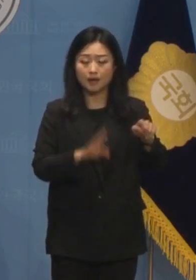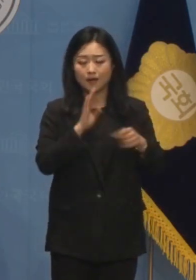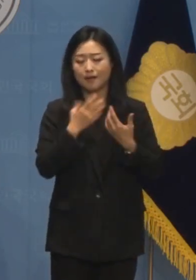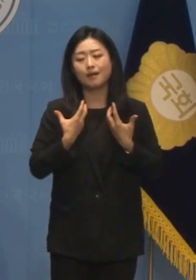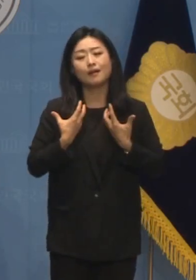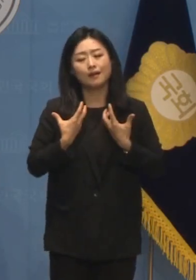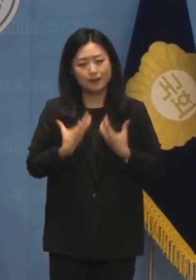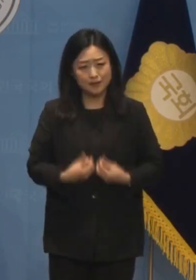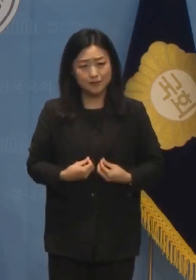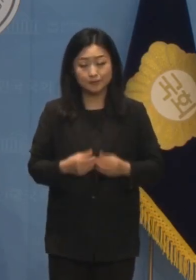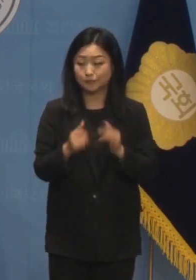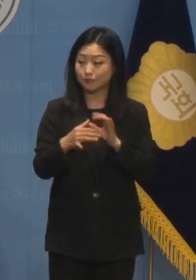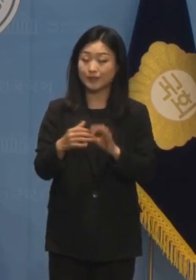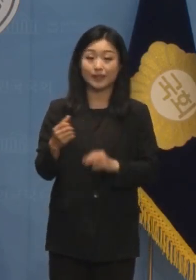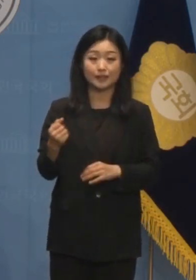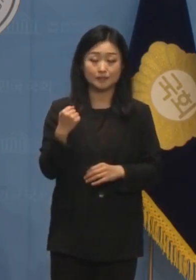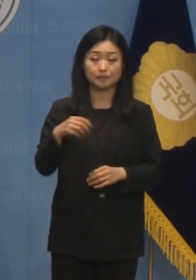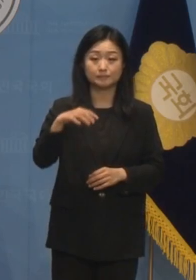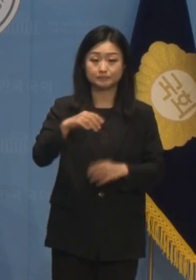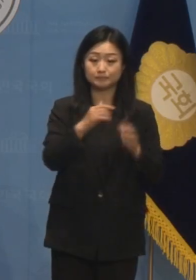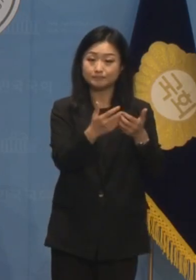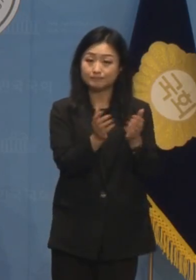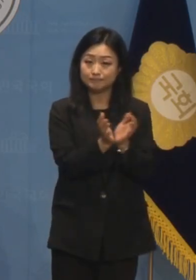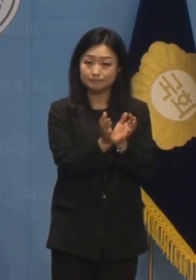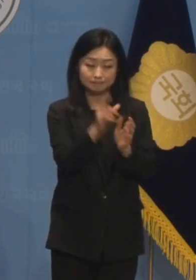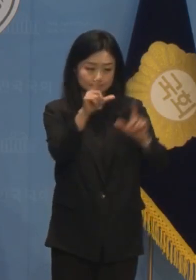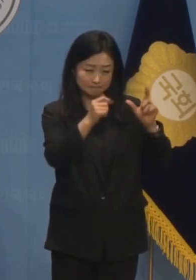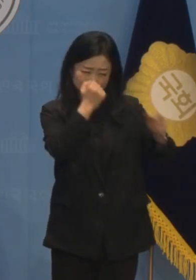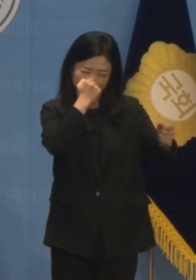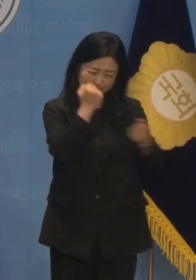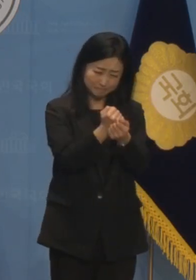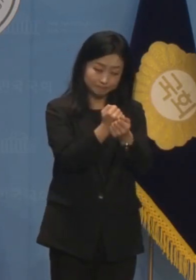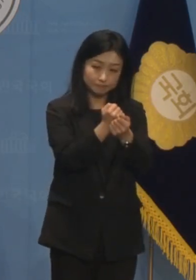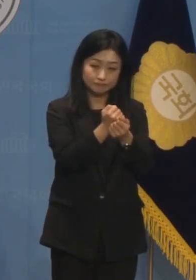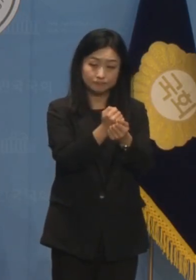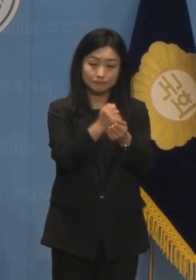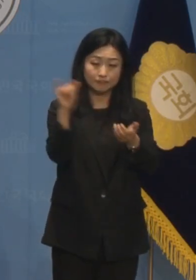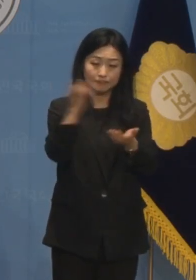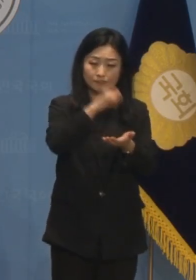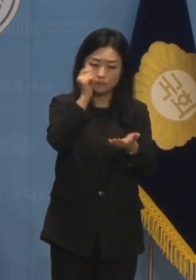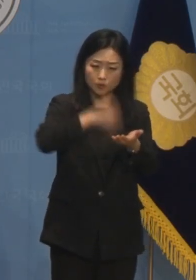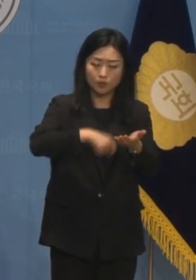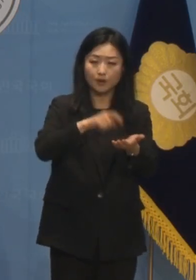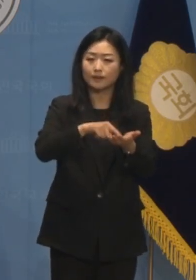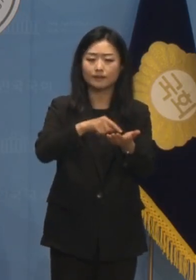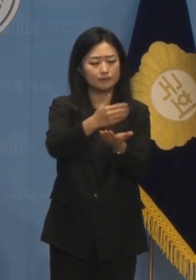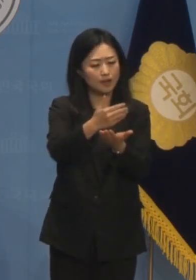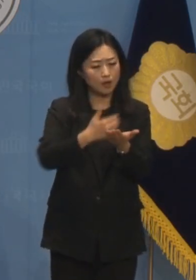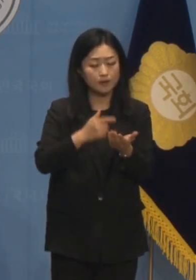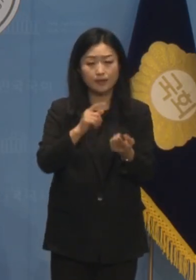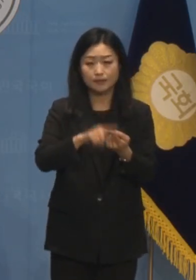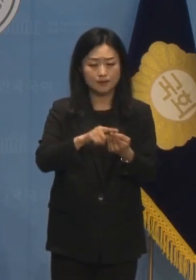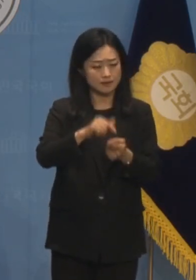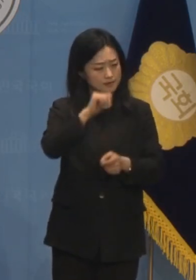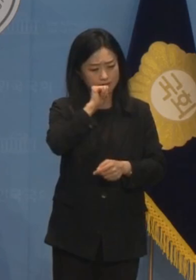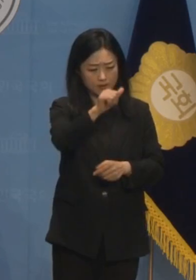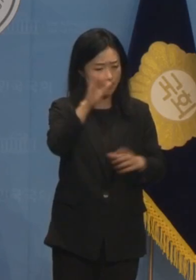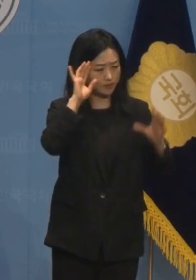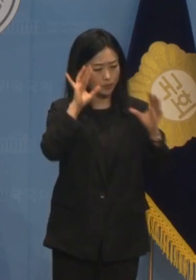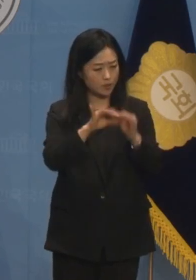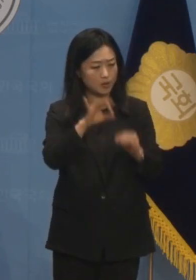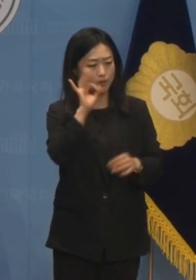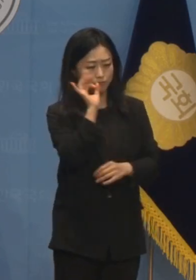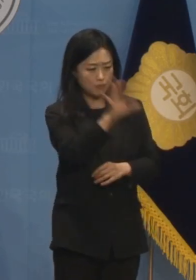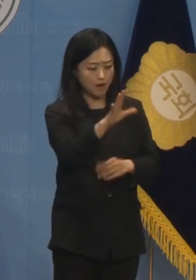우리 국민의 임은 민주당의 일방 강행 처리한 해당 안건들에 대해 절대 동의할 수